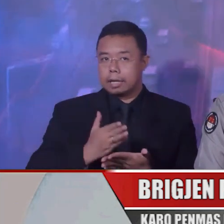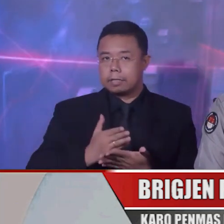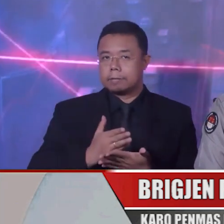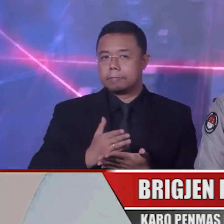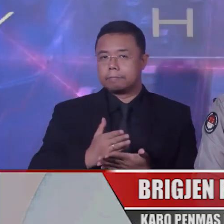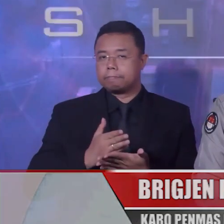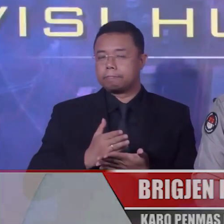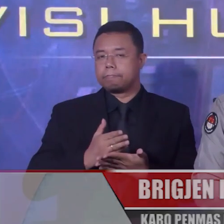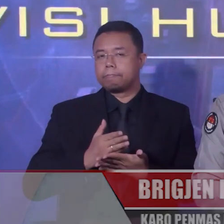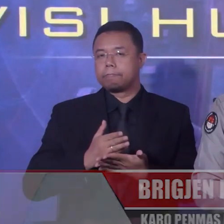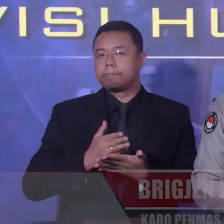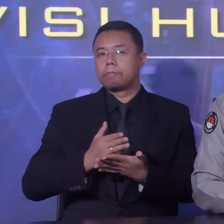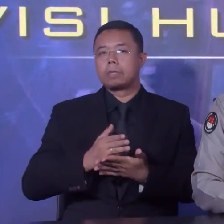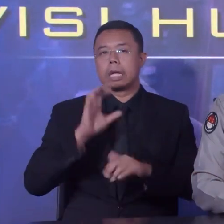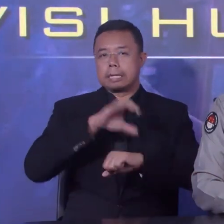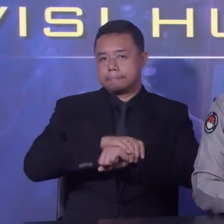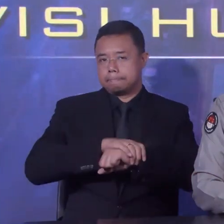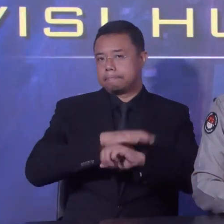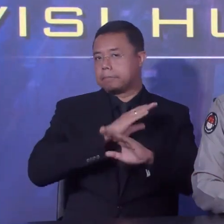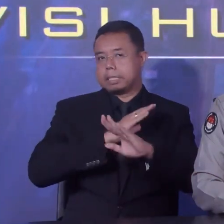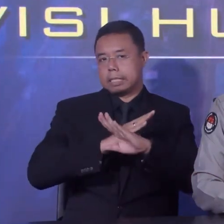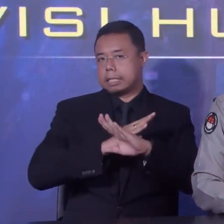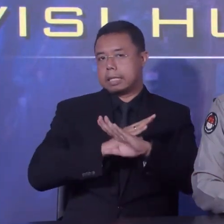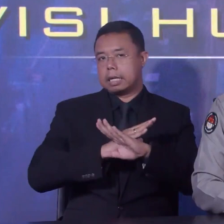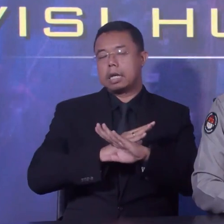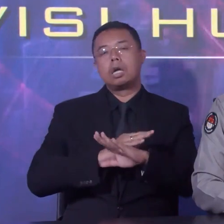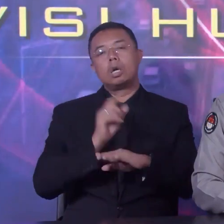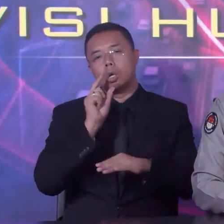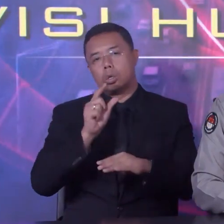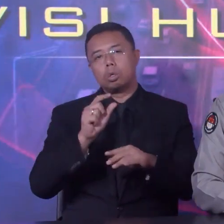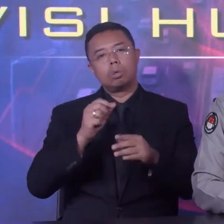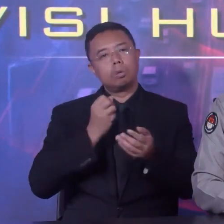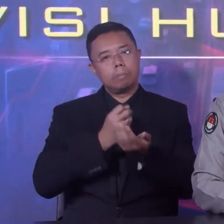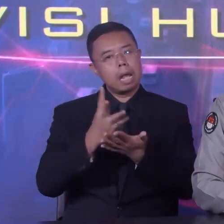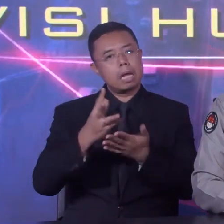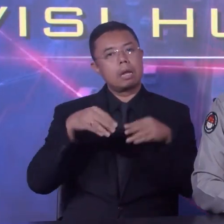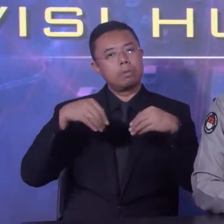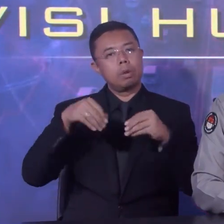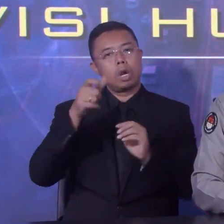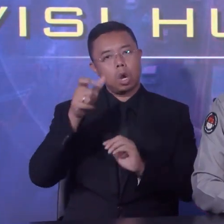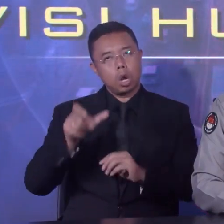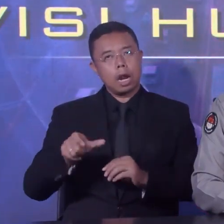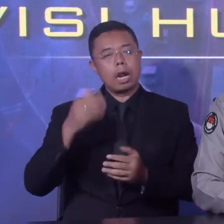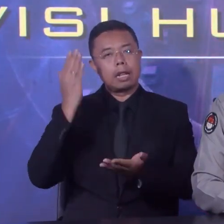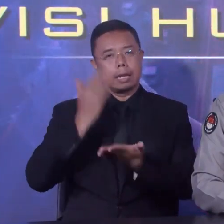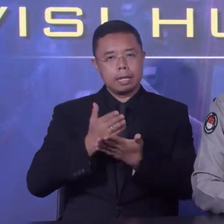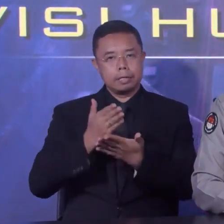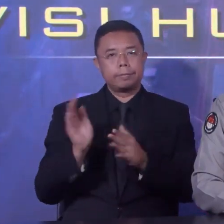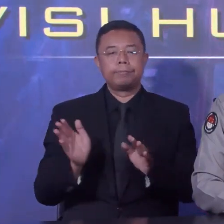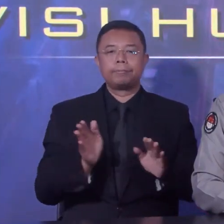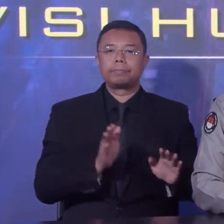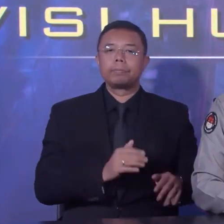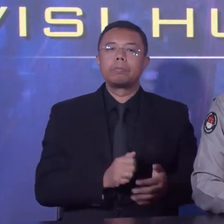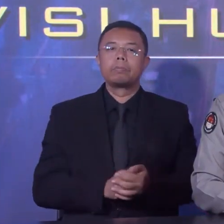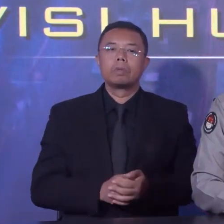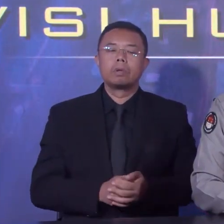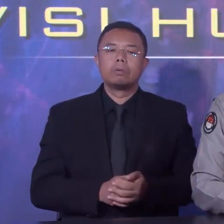melakukan penindakan dan pencegahan tindak pidana perdagangan orang secara tegas